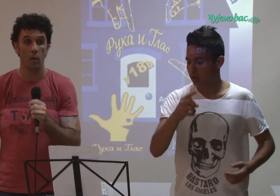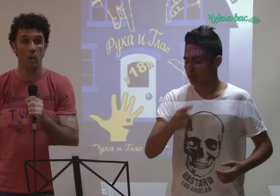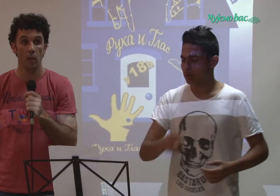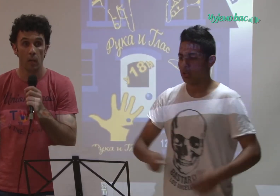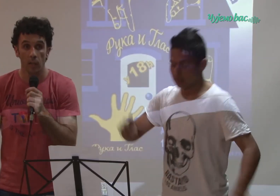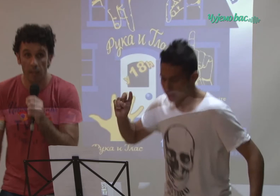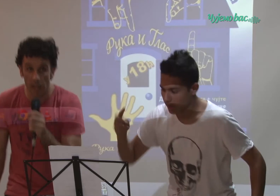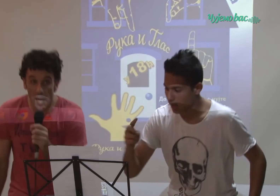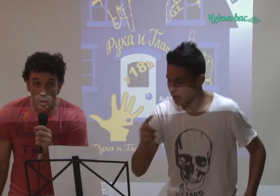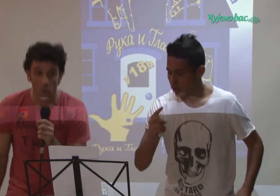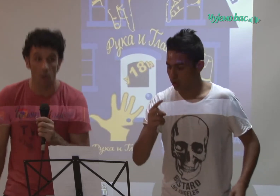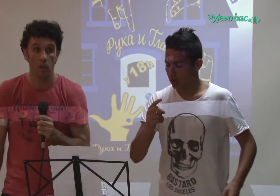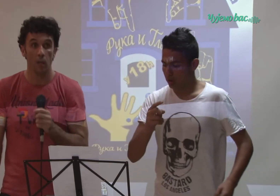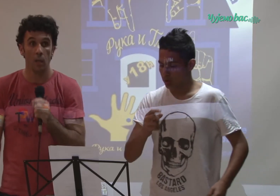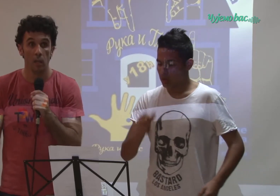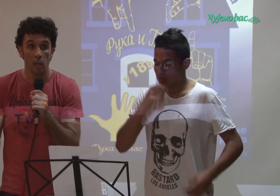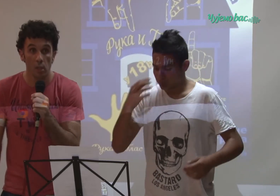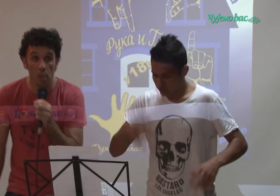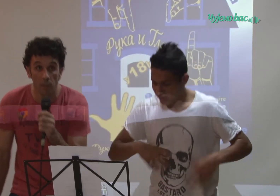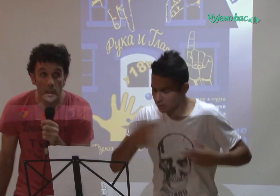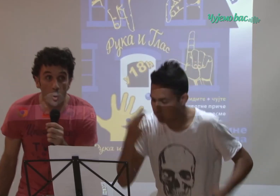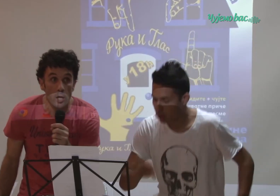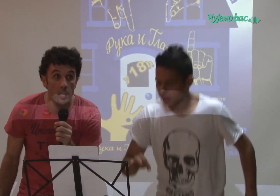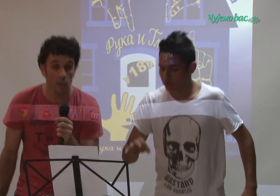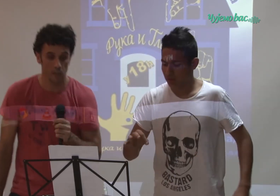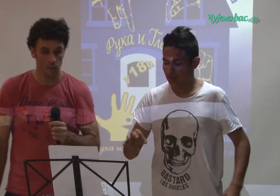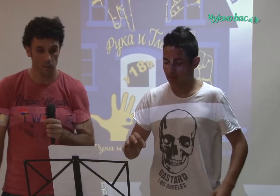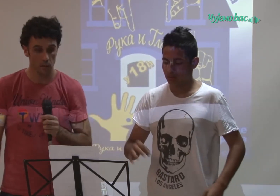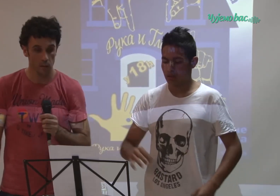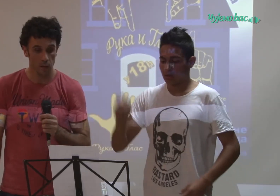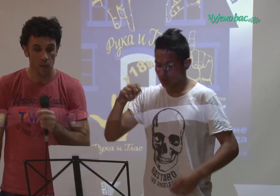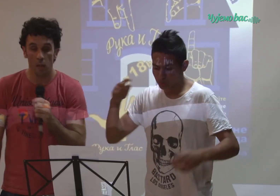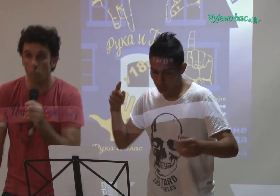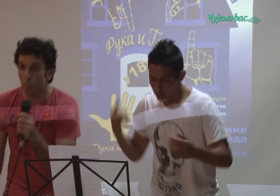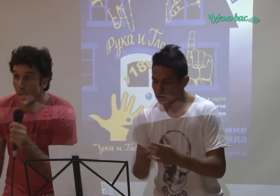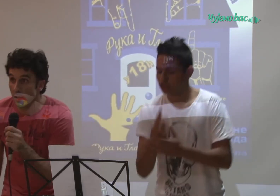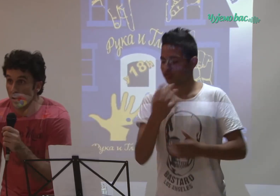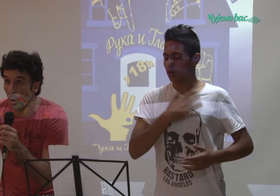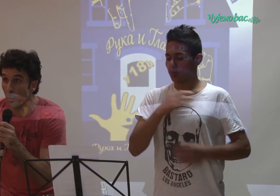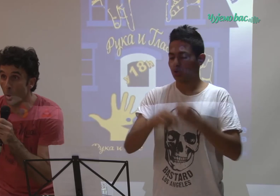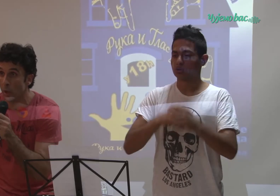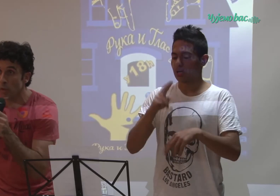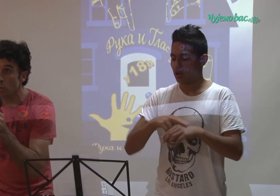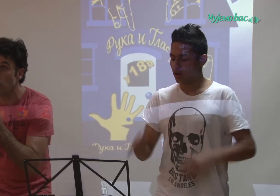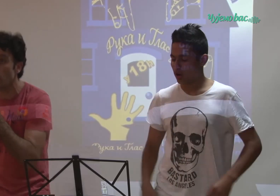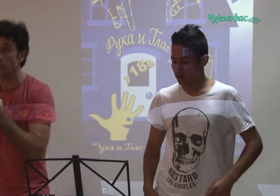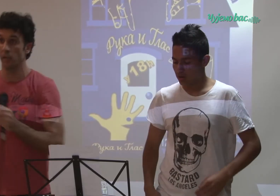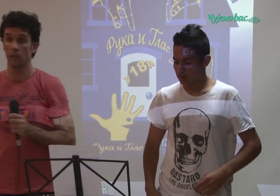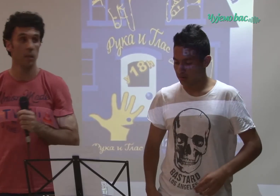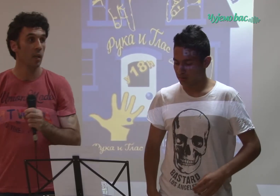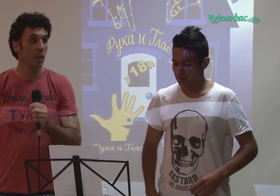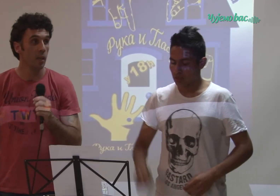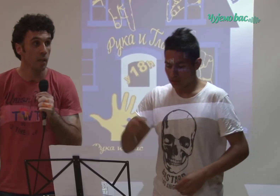daleko, daleko i živeti bolje. Da ću podići svoju porodicu na